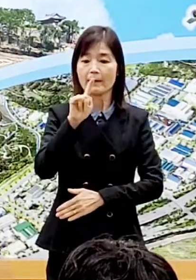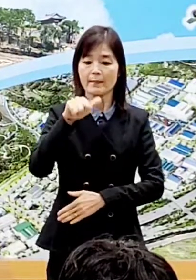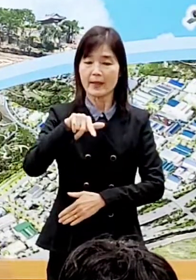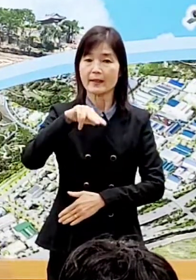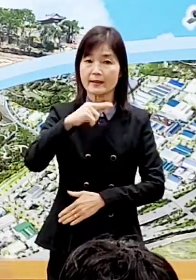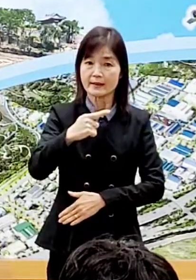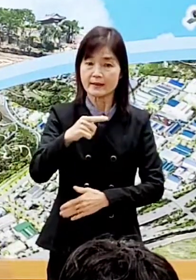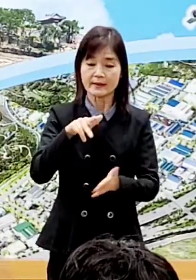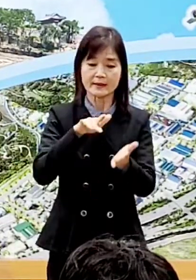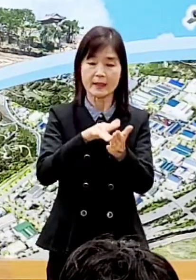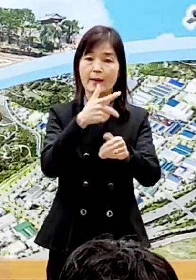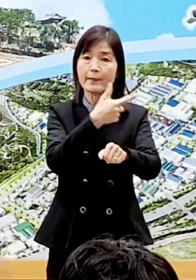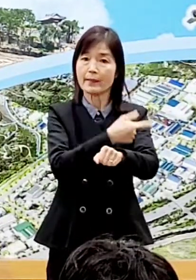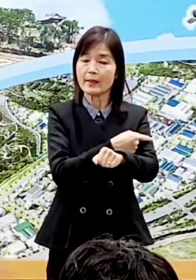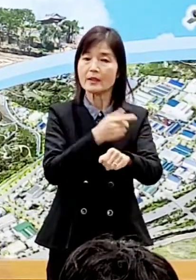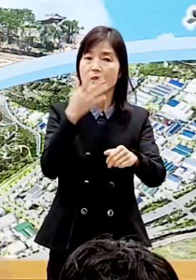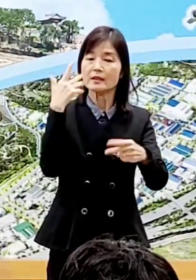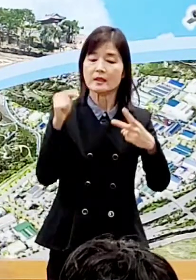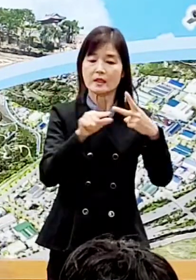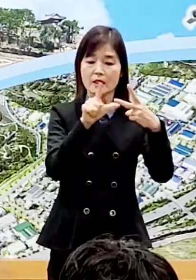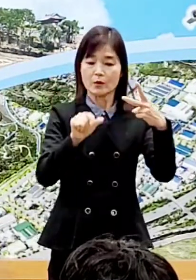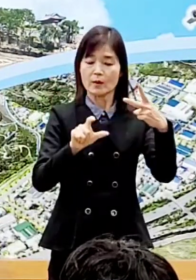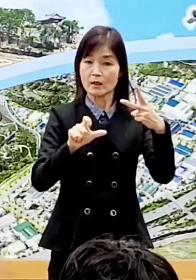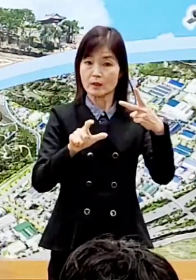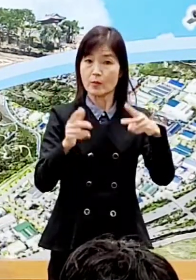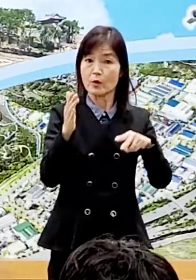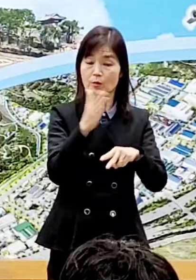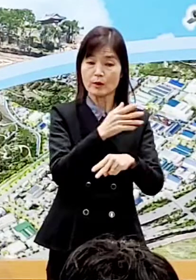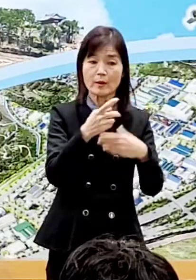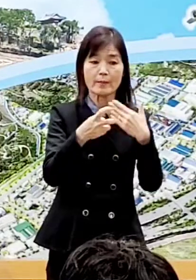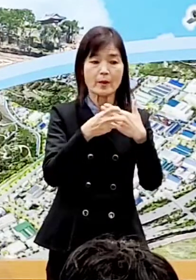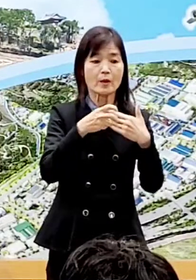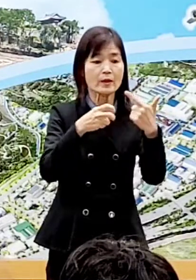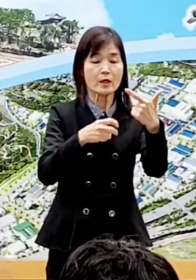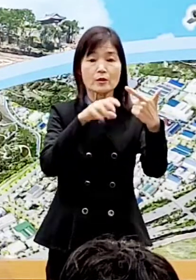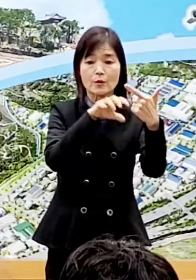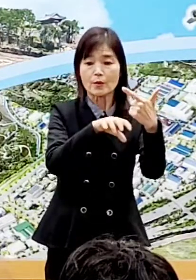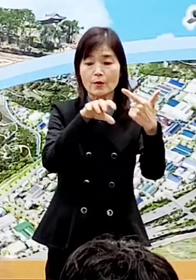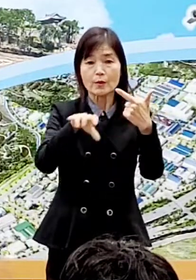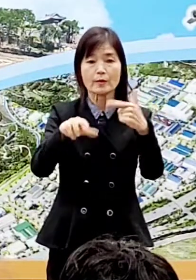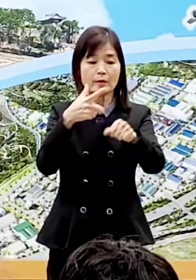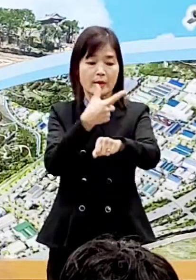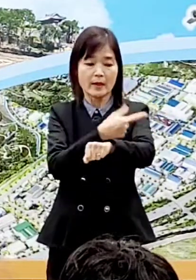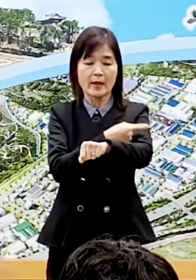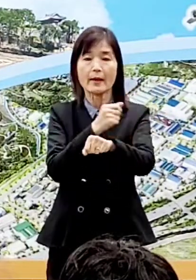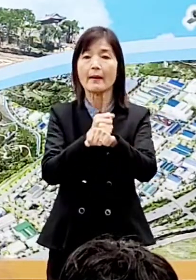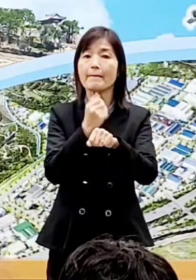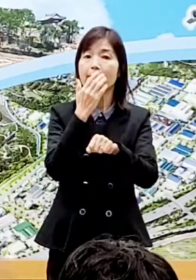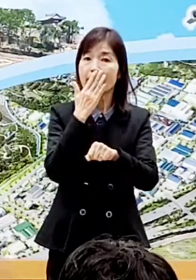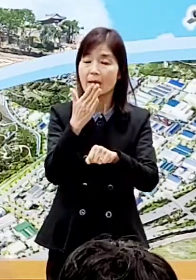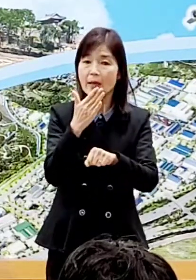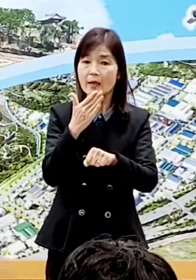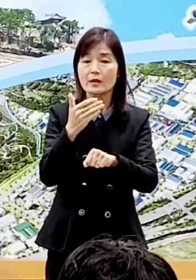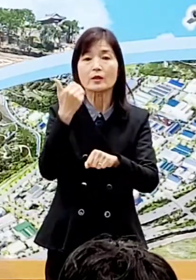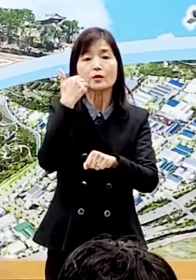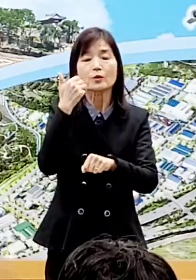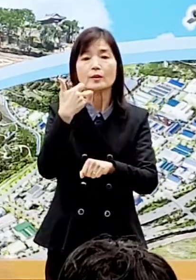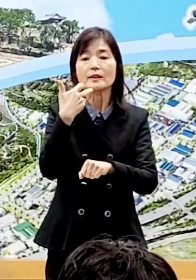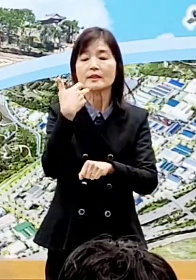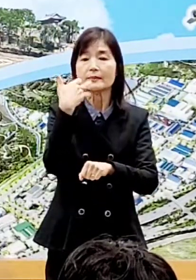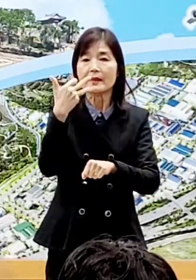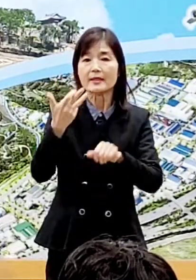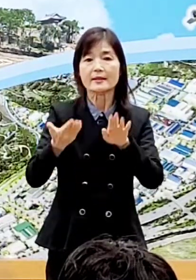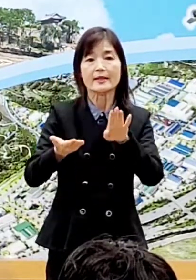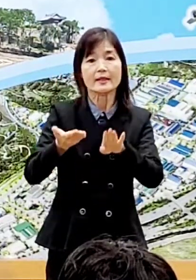지난 15일부터 관내 당일 접종 의료기관 6개소에서 진행되고 있으며, 접종 대상은 18세